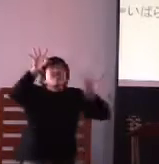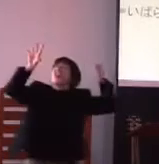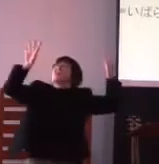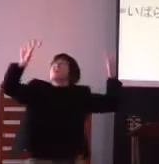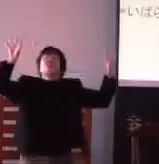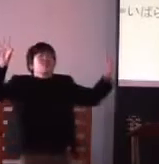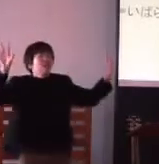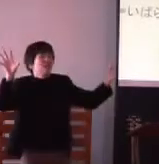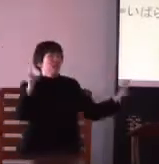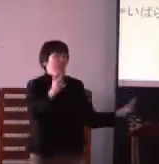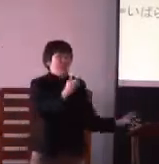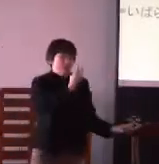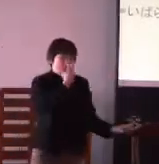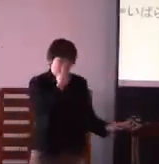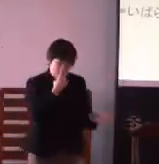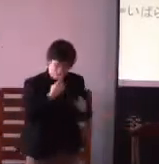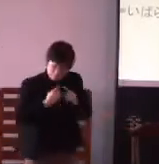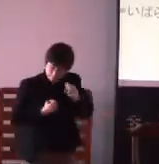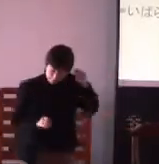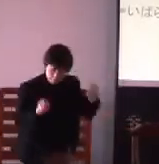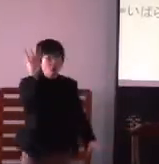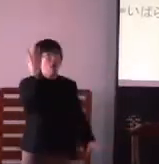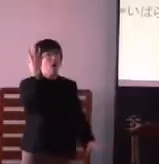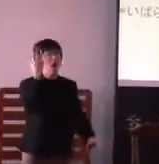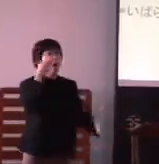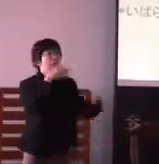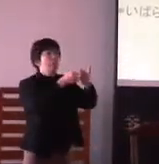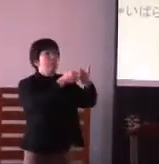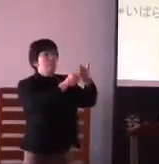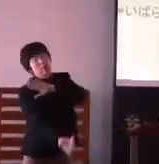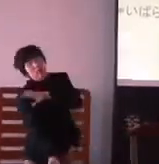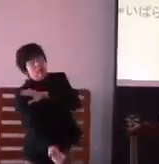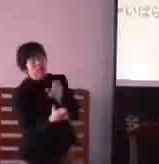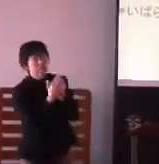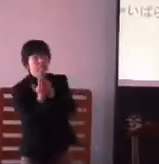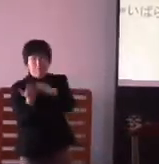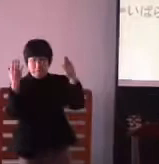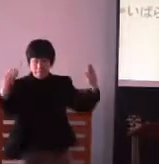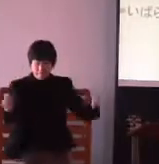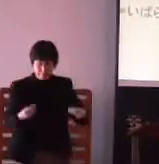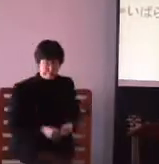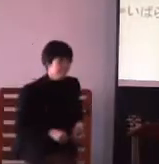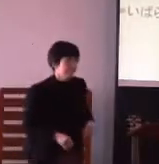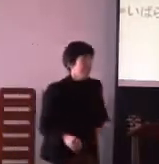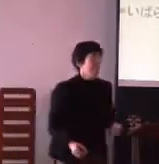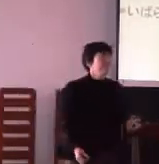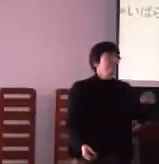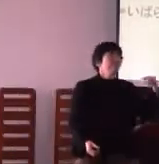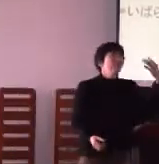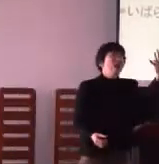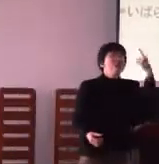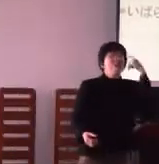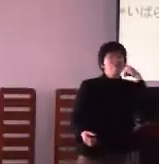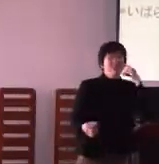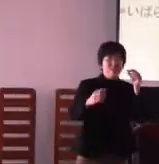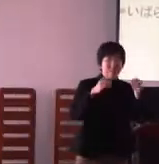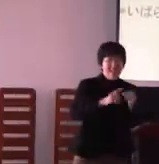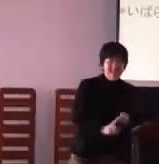茨に例えてイエス様はおっしゃったんだと思いますけれども、塞いでしまいました。伸びることができました。